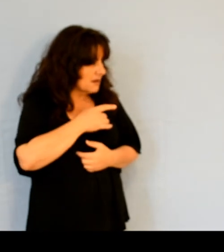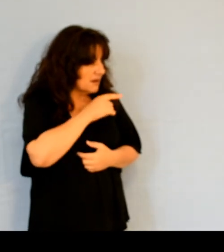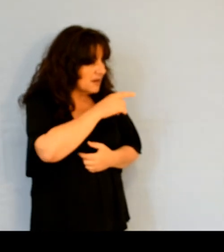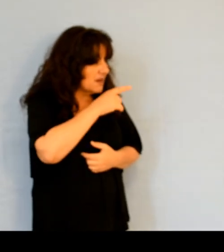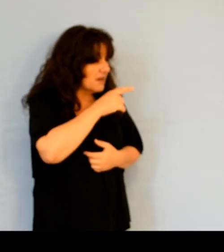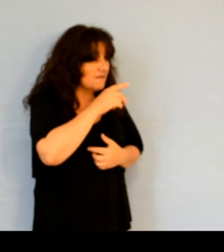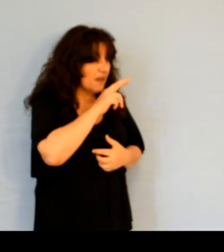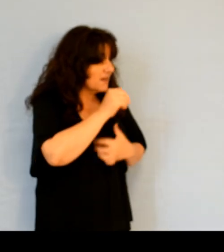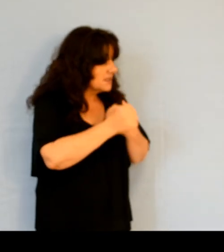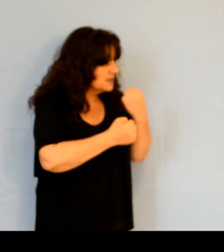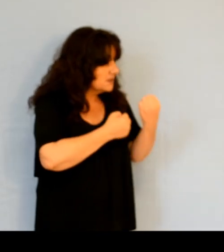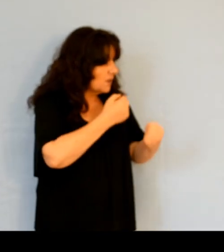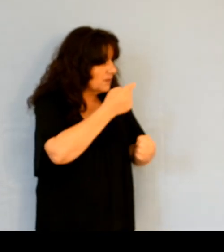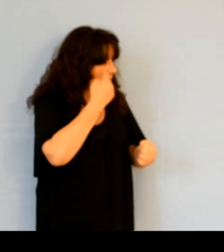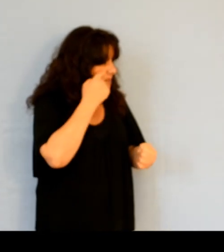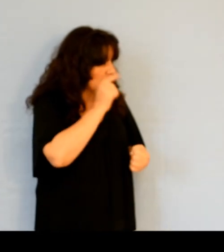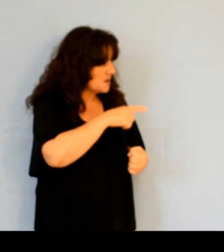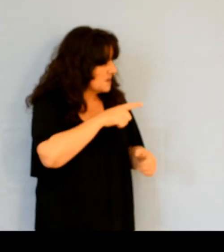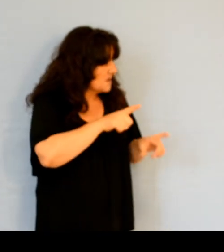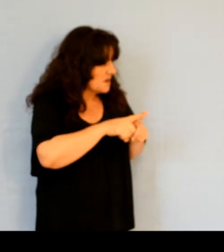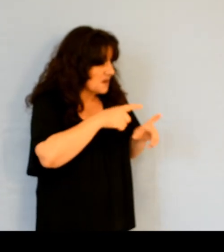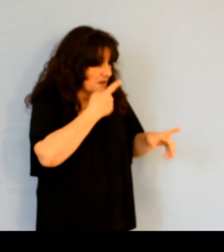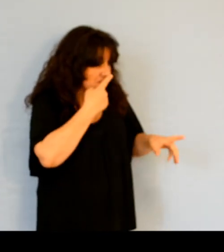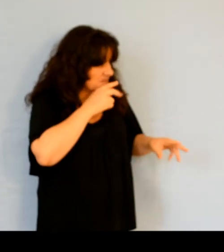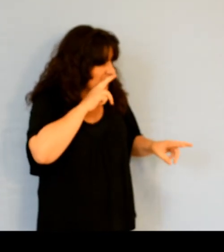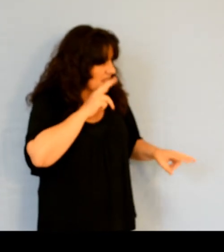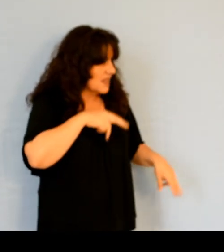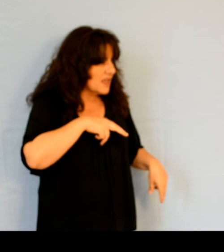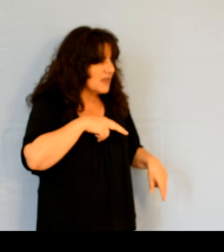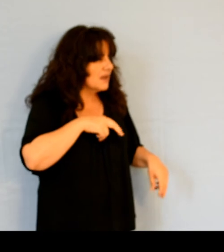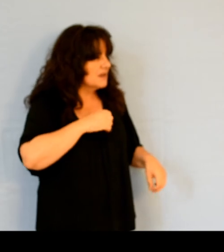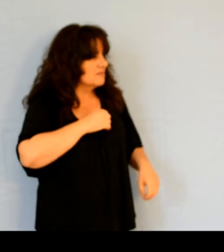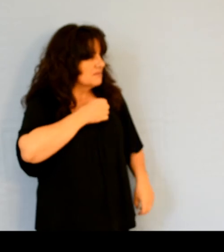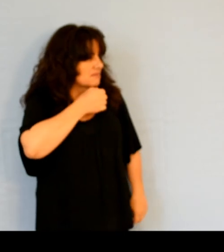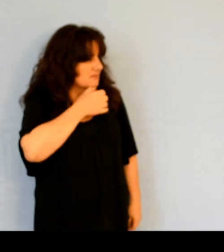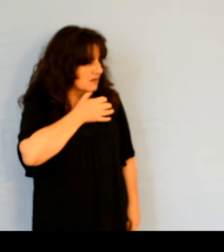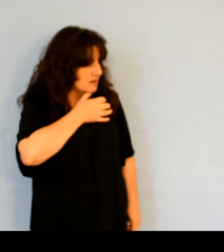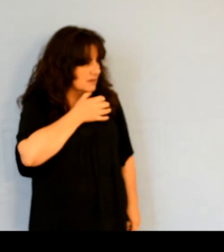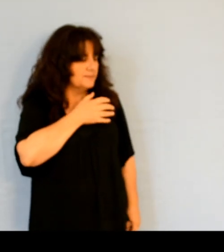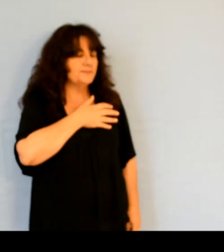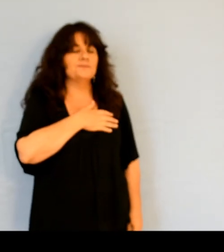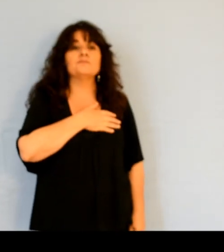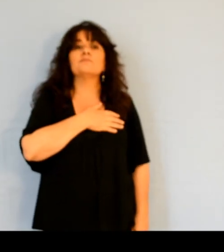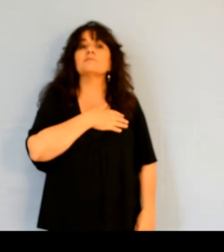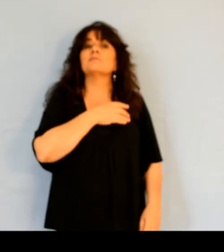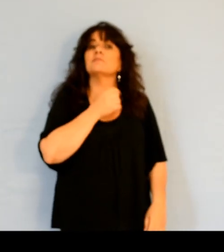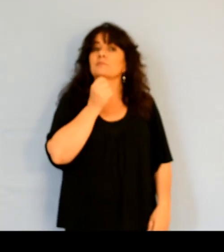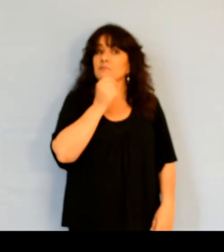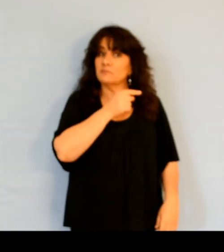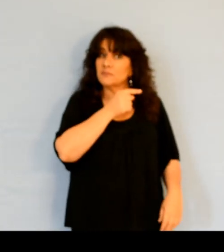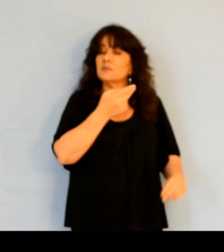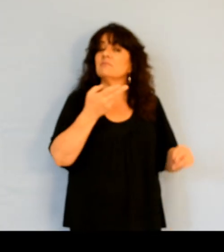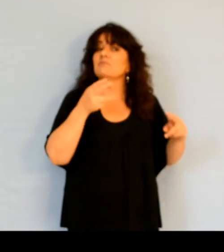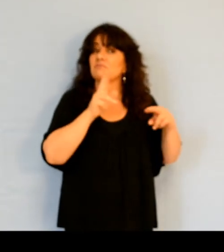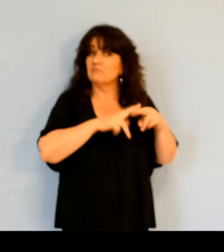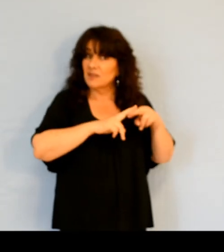Lorsque celui-ci fut mort, le quatrième frère fut soumis aux mêmes sévices.